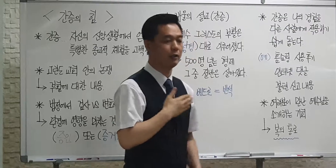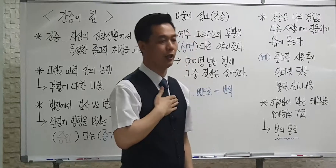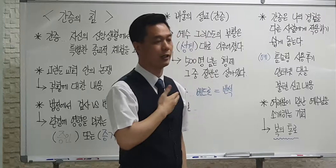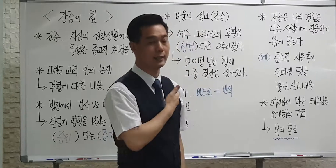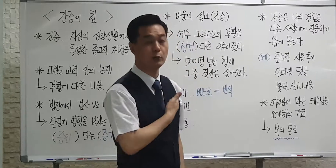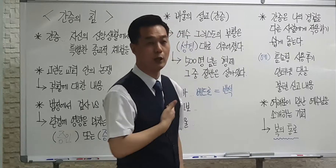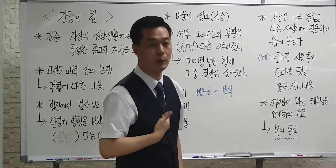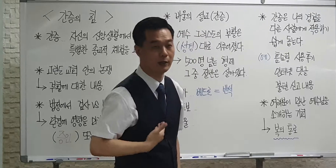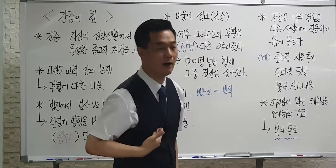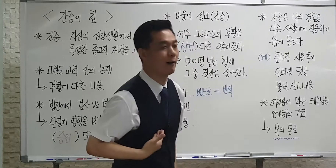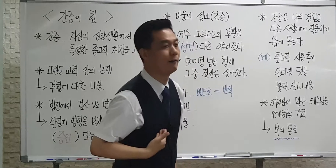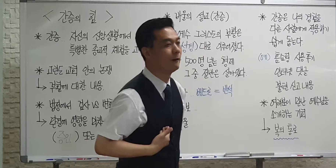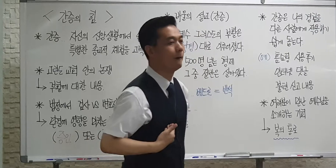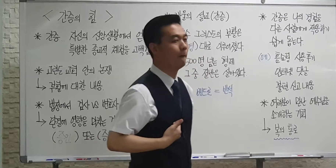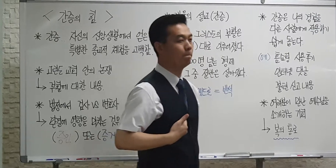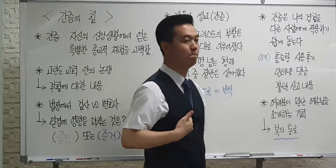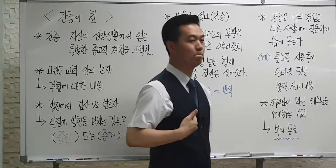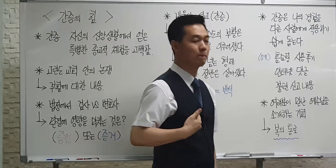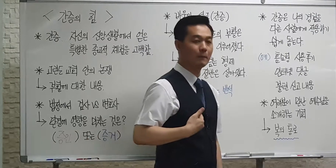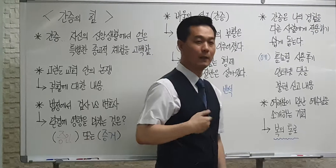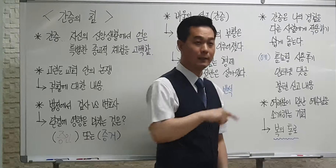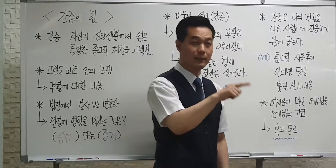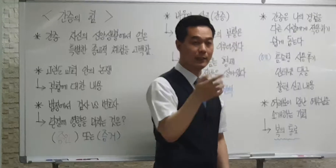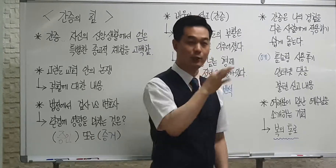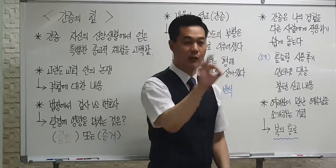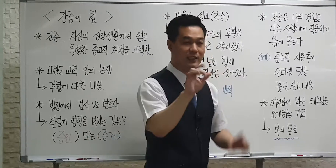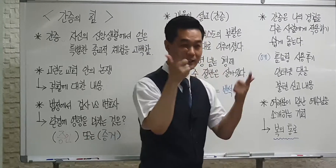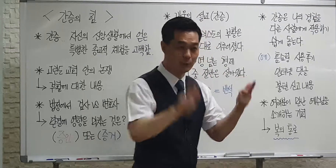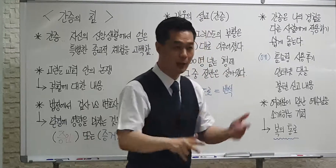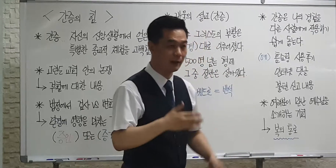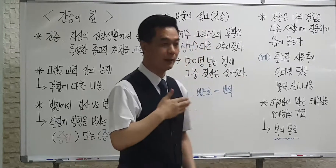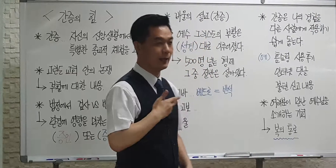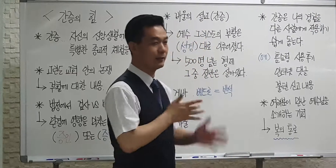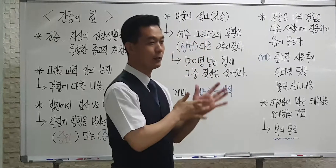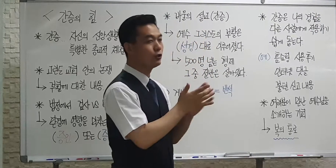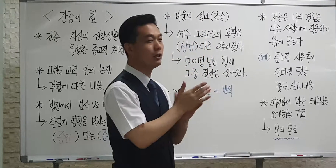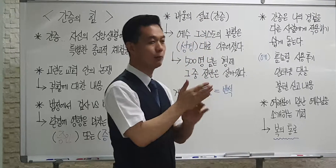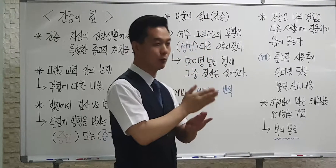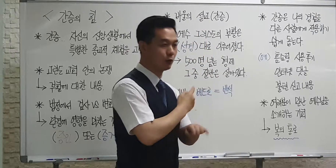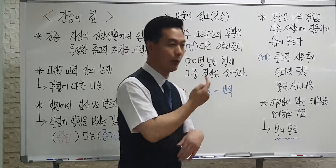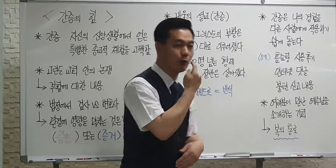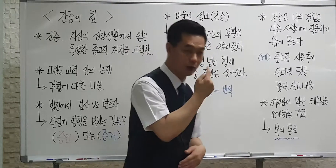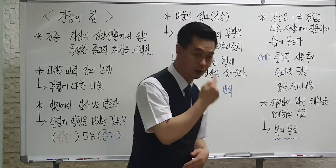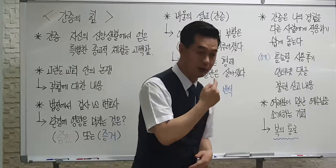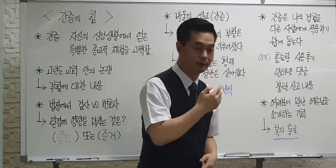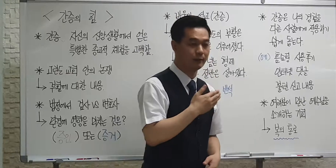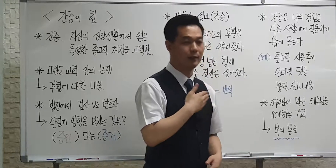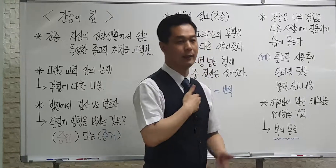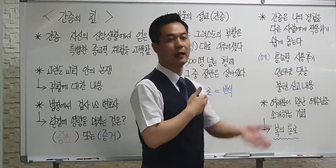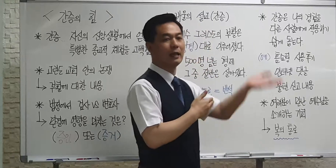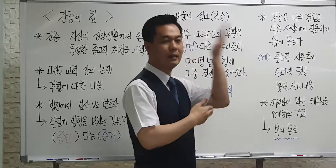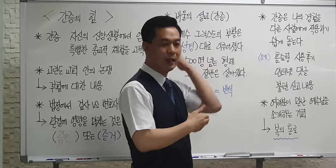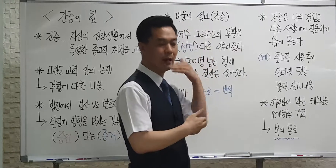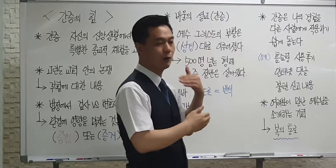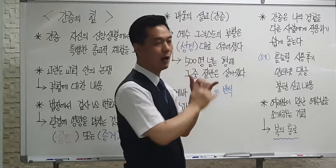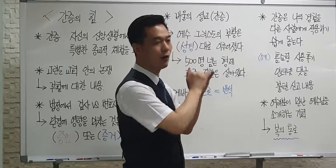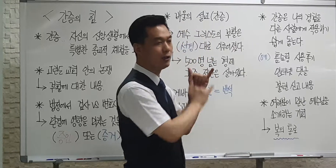내가 사도인데 말이야. 니들이 인정하지 않지만 나는 예수님으로부터 배웠거든. 내가 옛날 과거